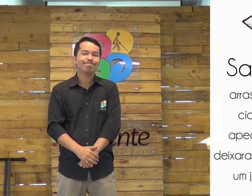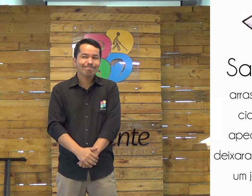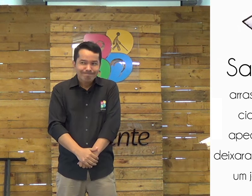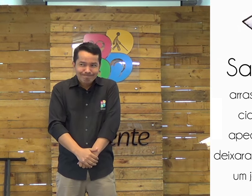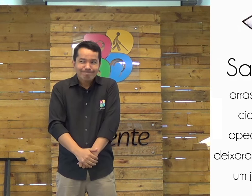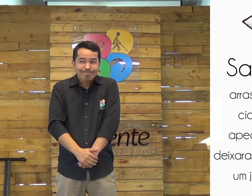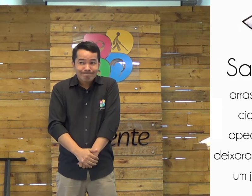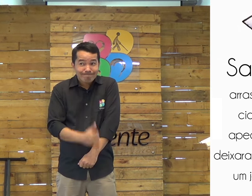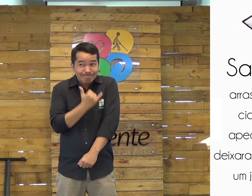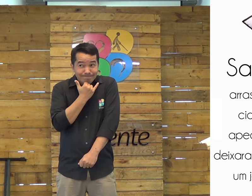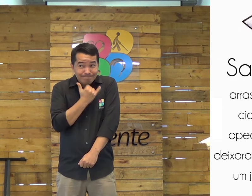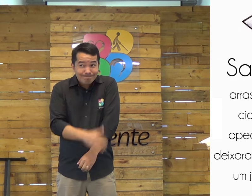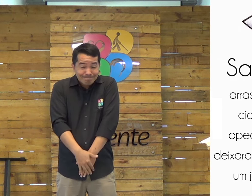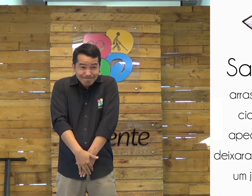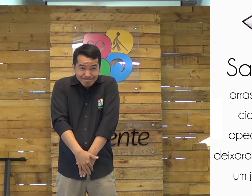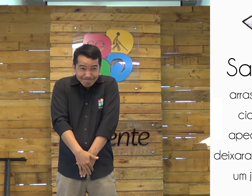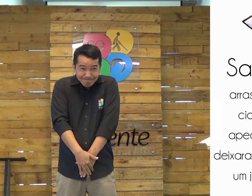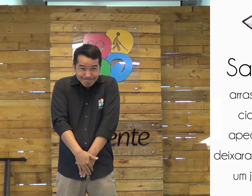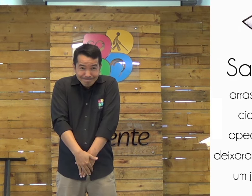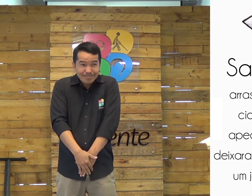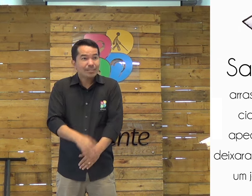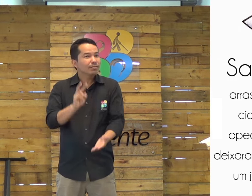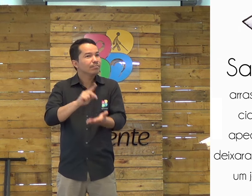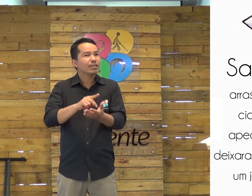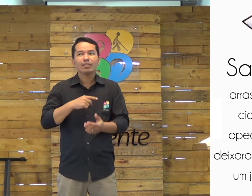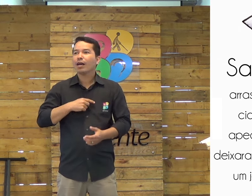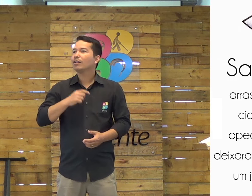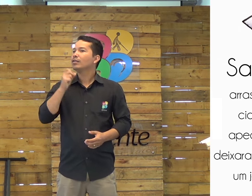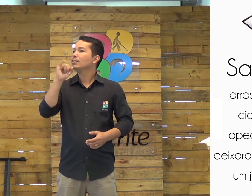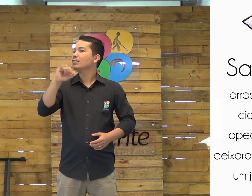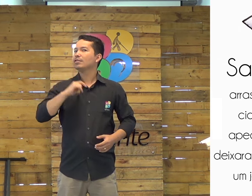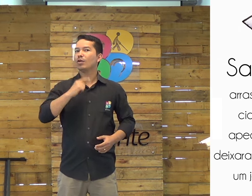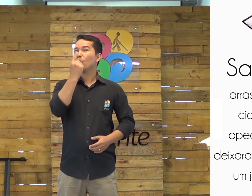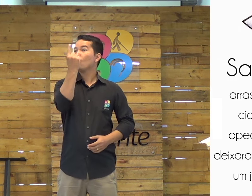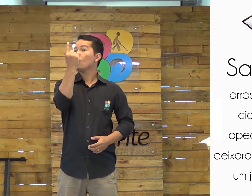eu também fui assim. Me perdoe.